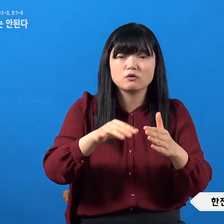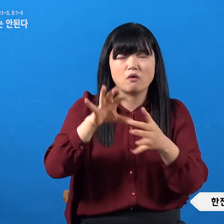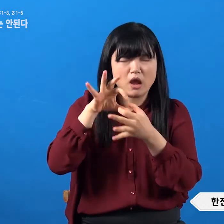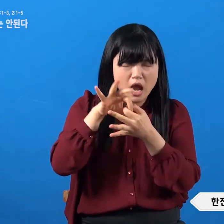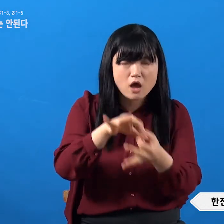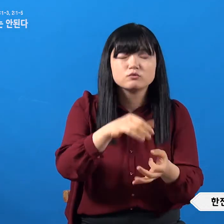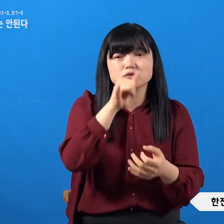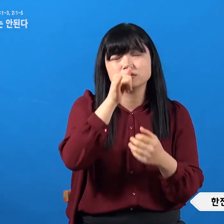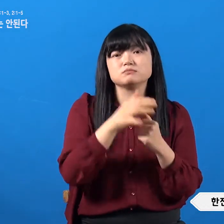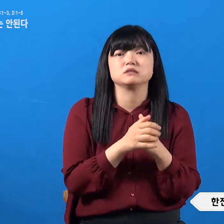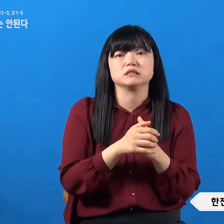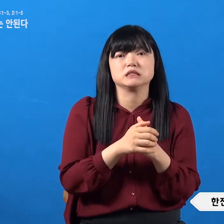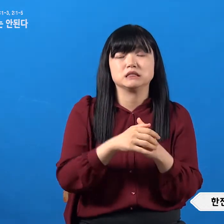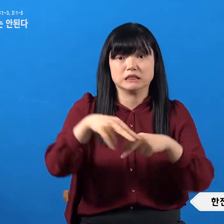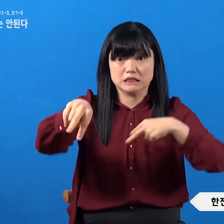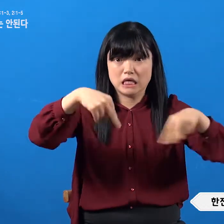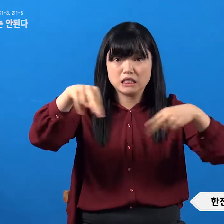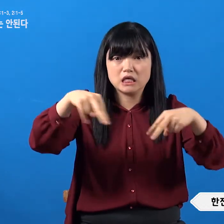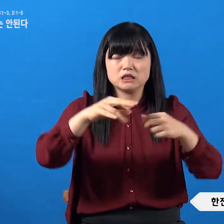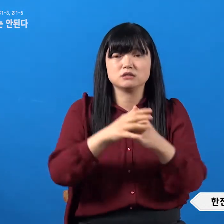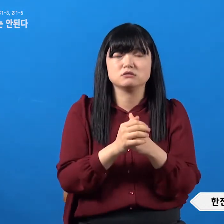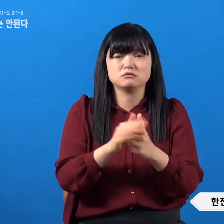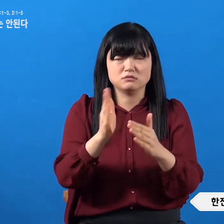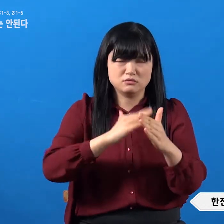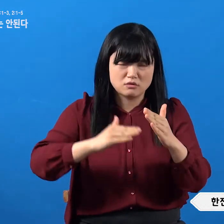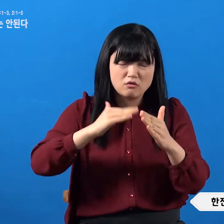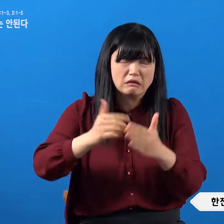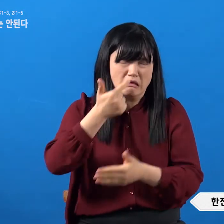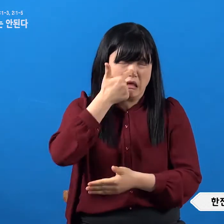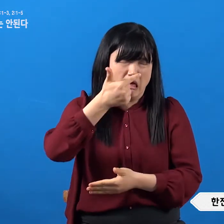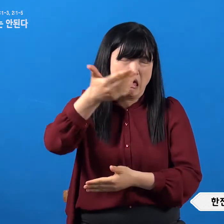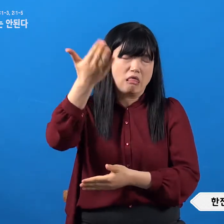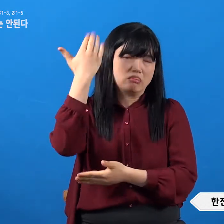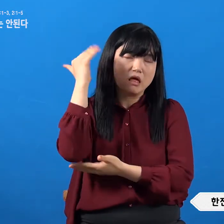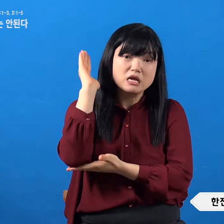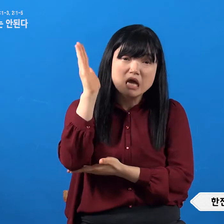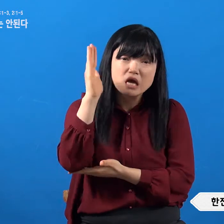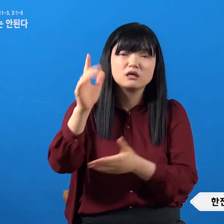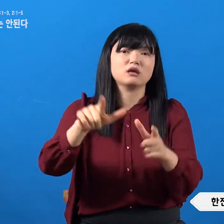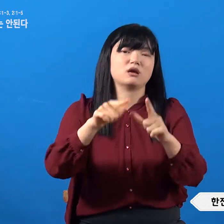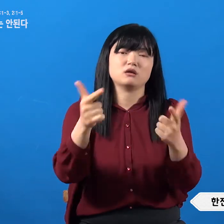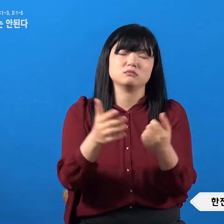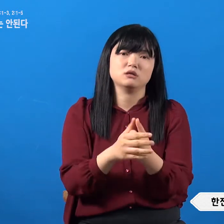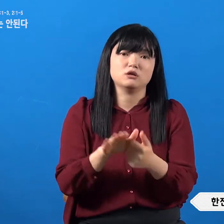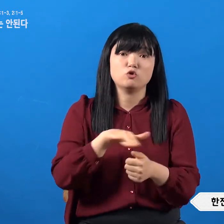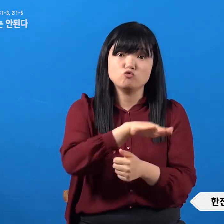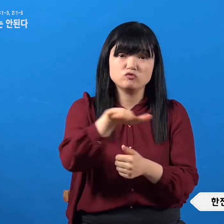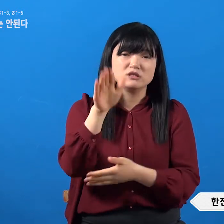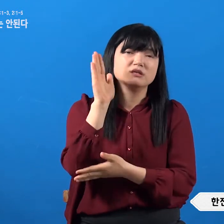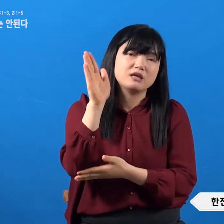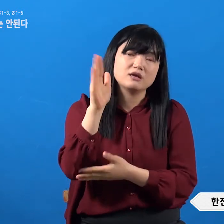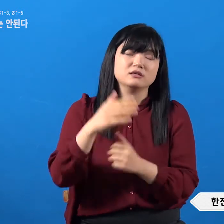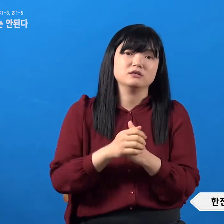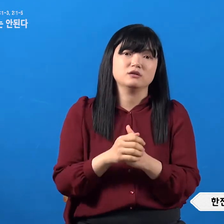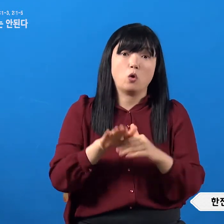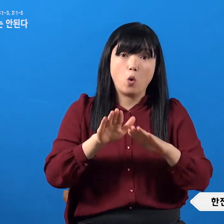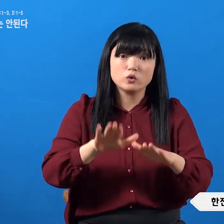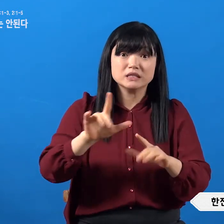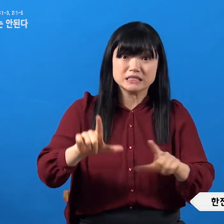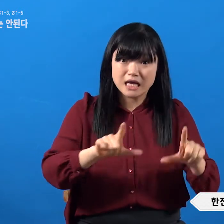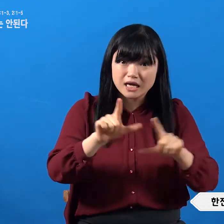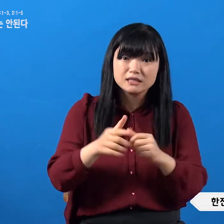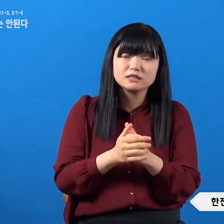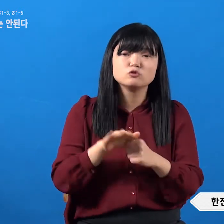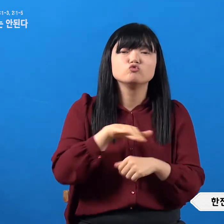있습니다. 사사기는 절대로 옛날 옛적 얘기가 아닙니다. 바로 우리들의 얘기입니다. 오늘을